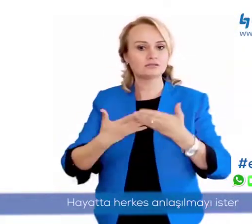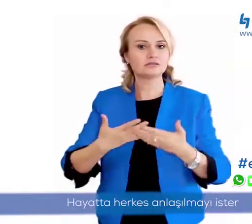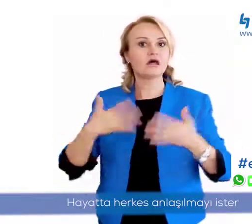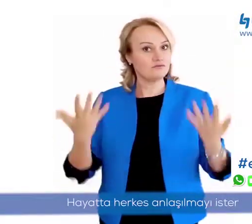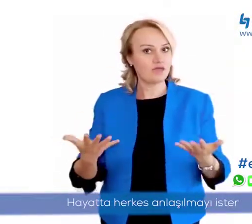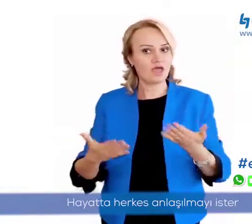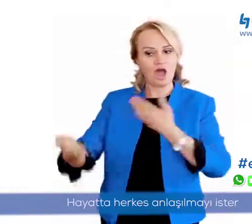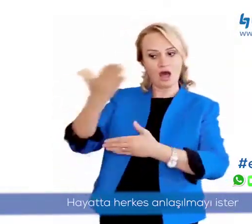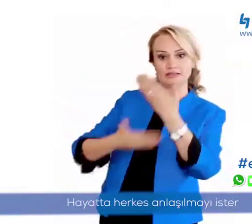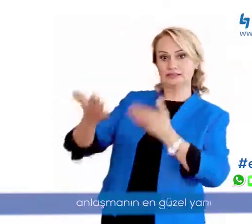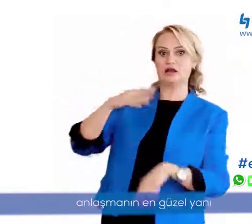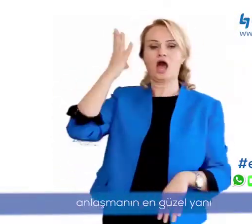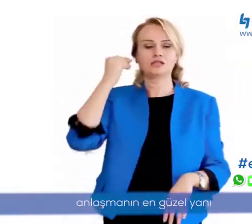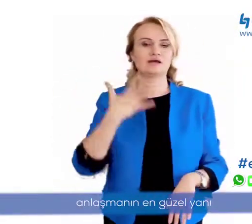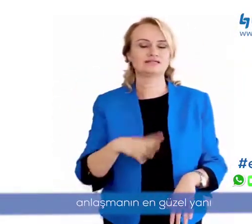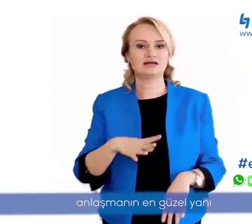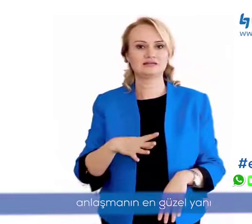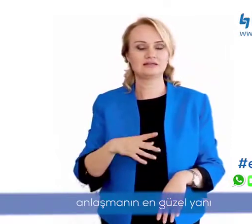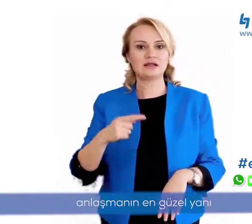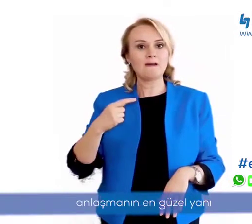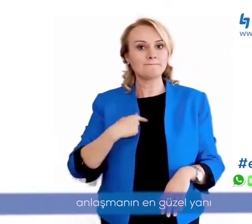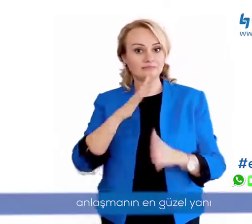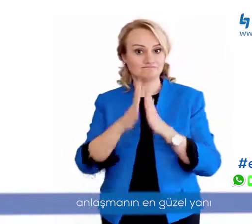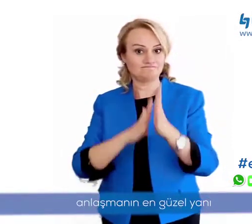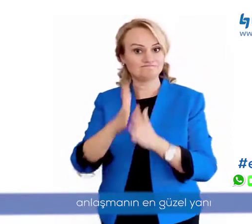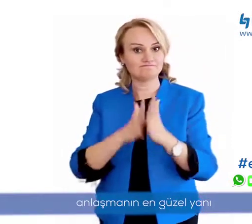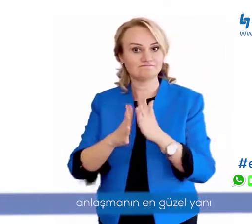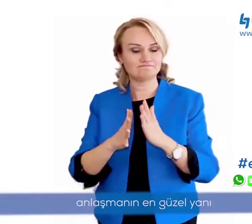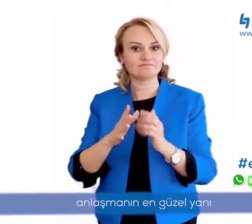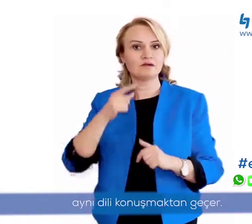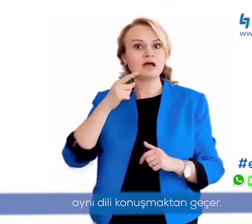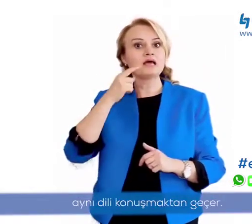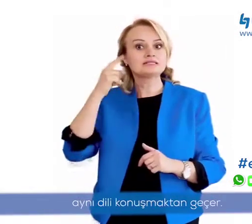Anlaşmanın en güzel yanı aynı dili konuşmaktır.